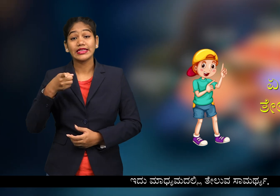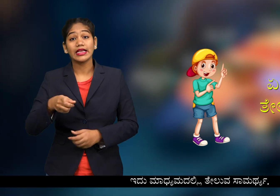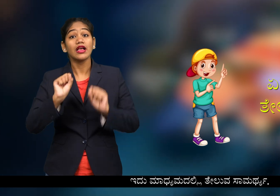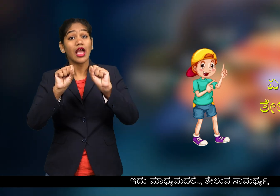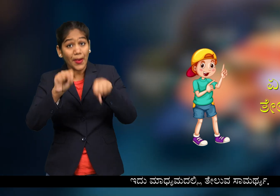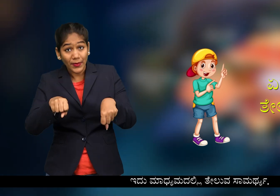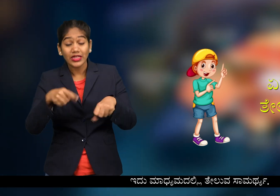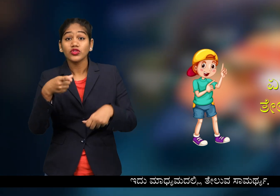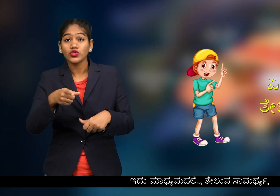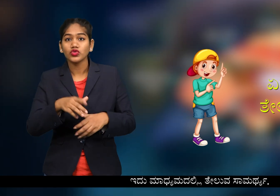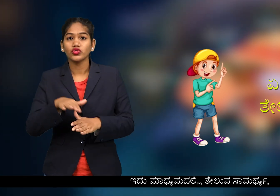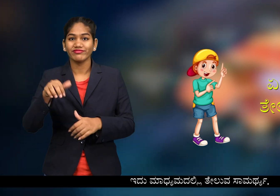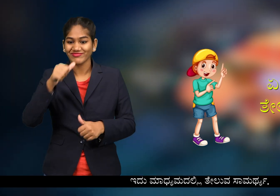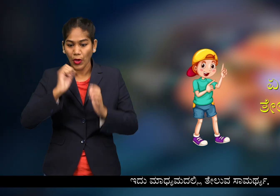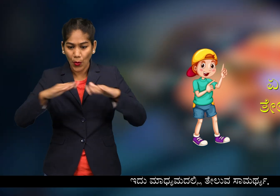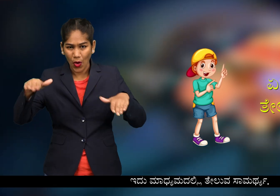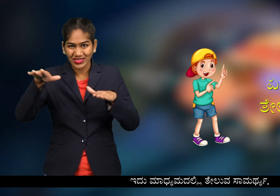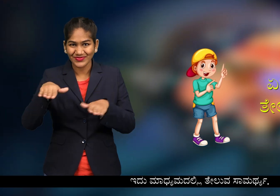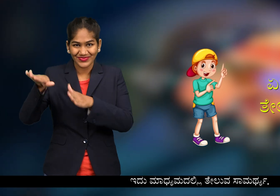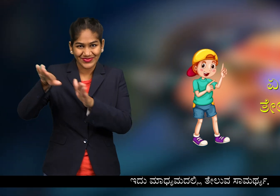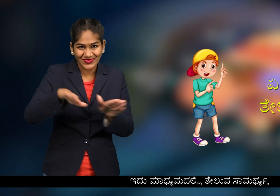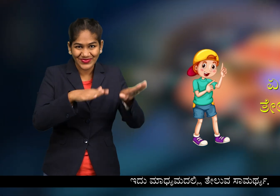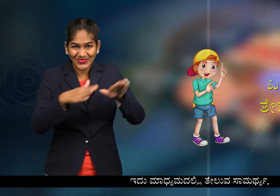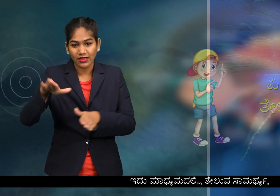ಇದು ಮಾಧ್ಯಮದಲ್ಲಿ ತೇಲುವ ಸಾಮರ್ಥ್ಯ.